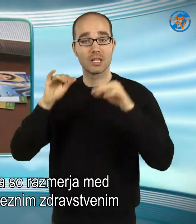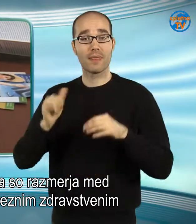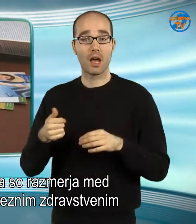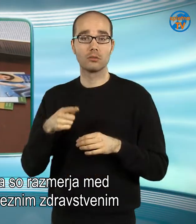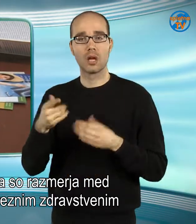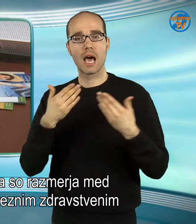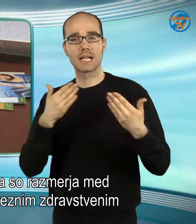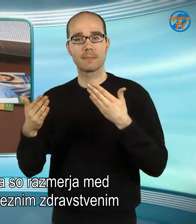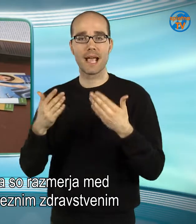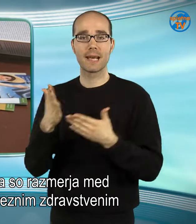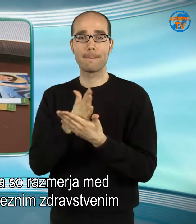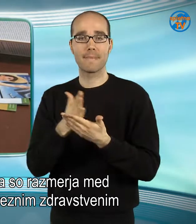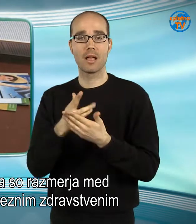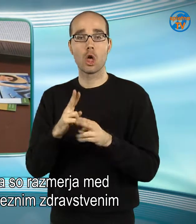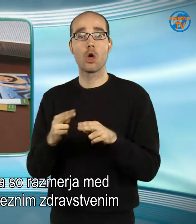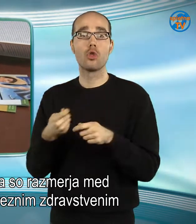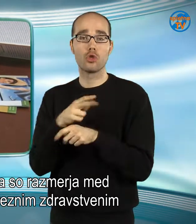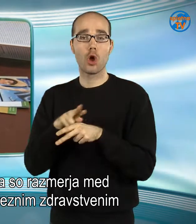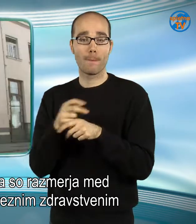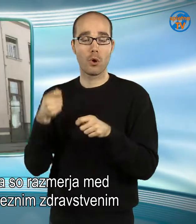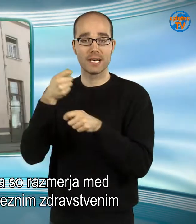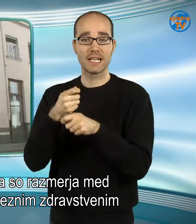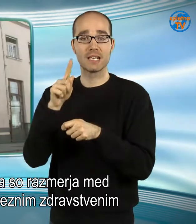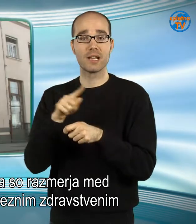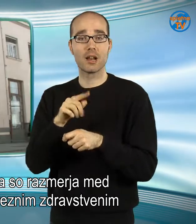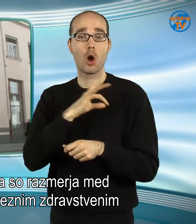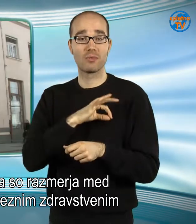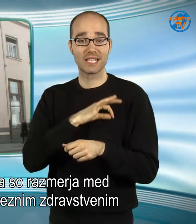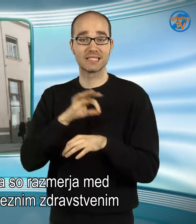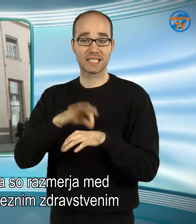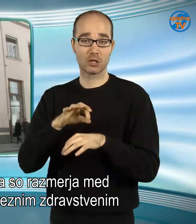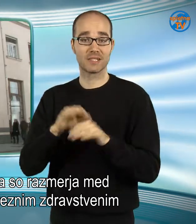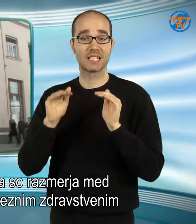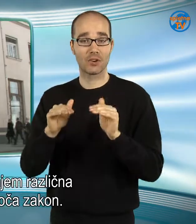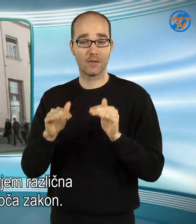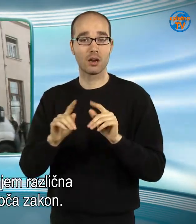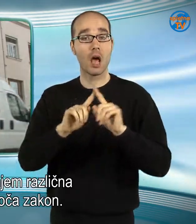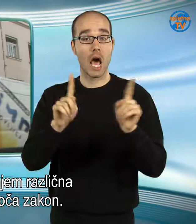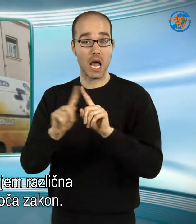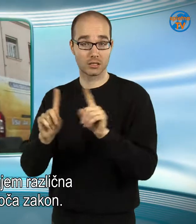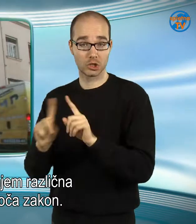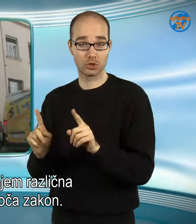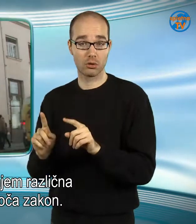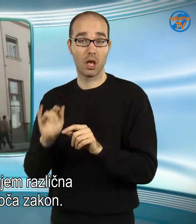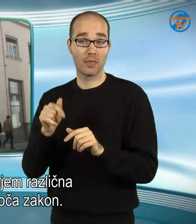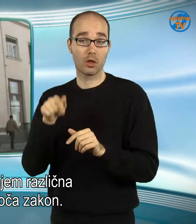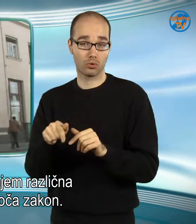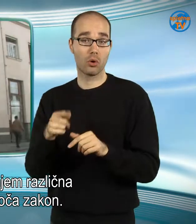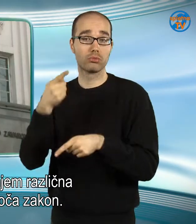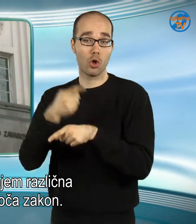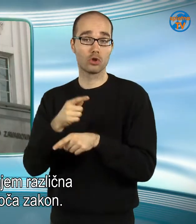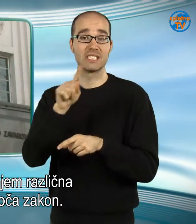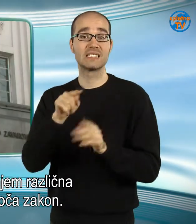Ugotovili smo, da so razmerja med dopolnilnim in obveznim zdravstvenim zavarovanjem različna in jih določa